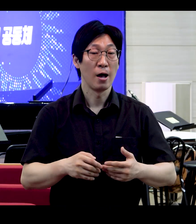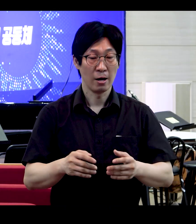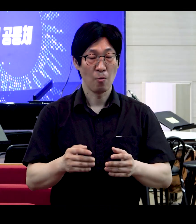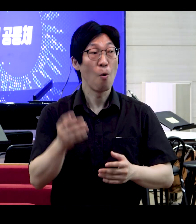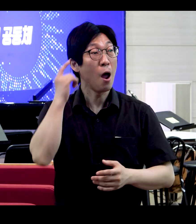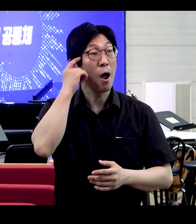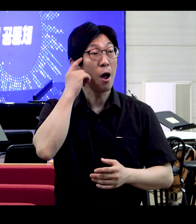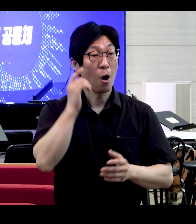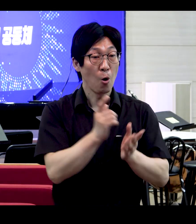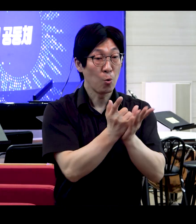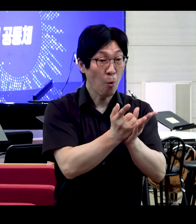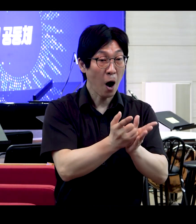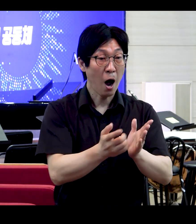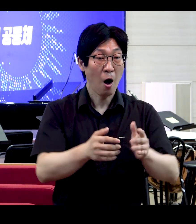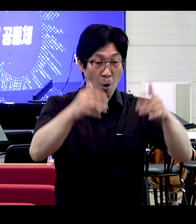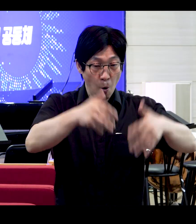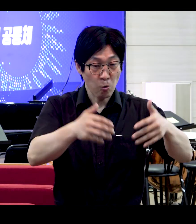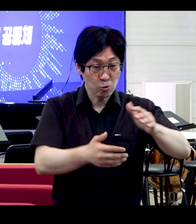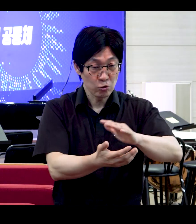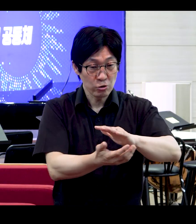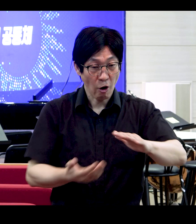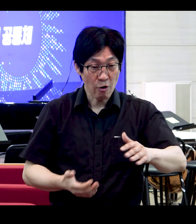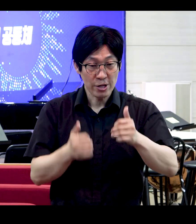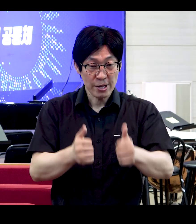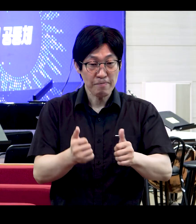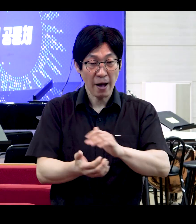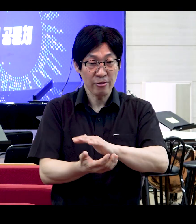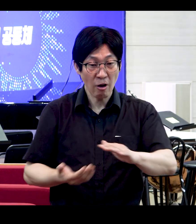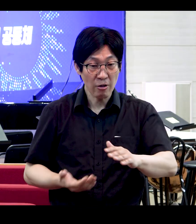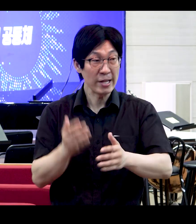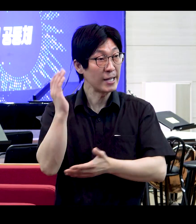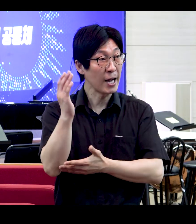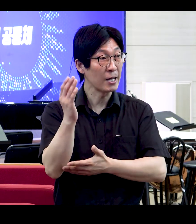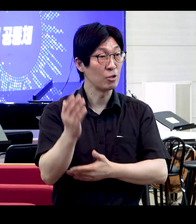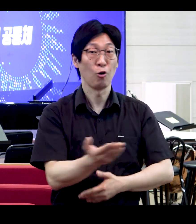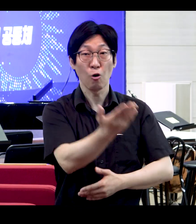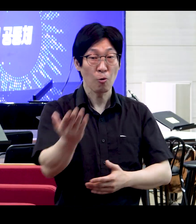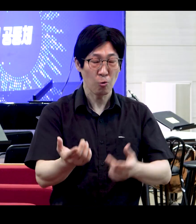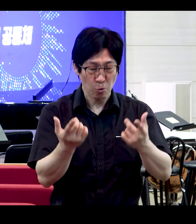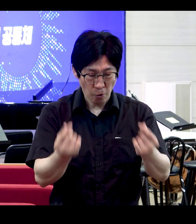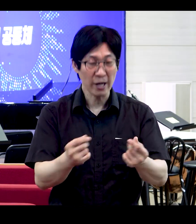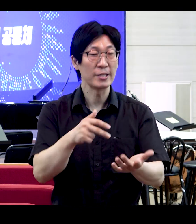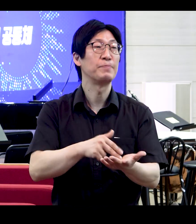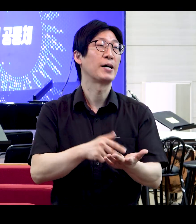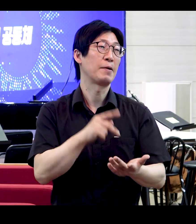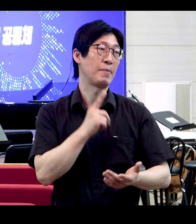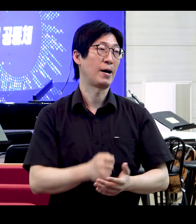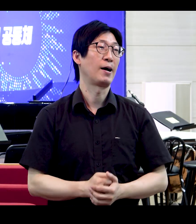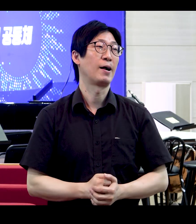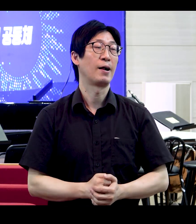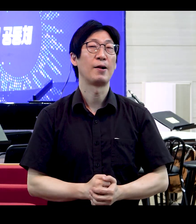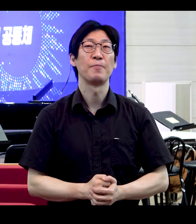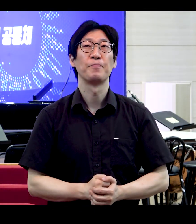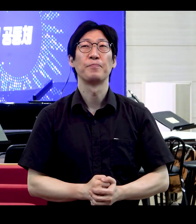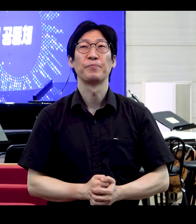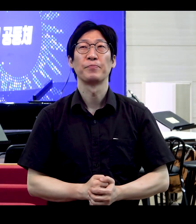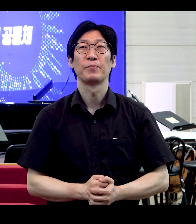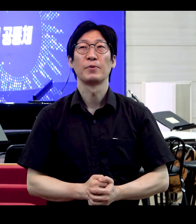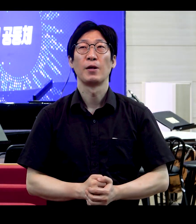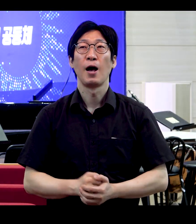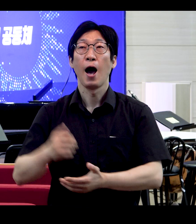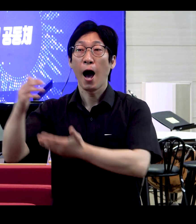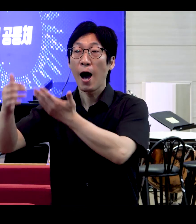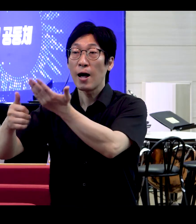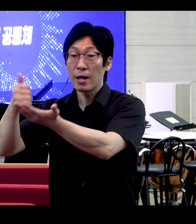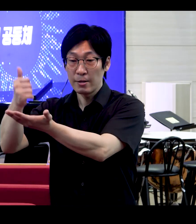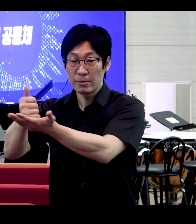앞두고 있으니까. 자, 그렇다면 그 심판을 앞두고 있는 그런 상황에서 하나님께서는